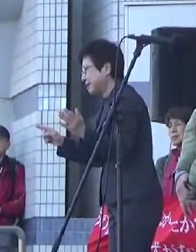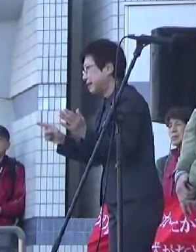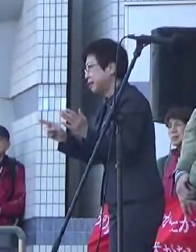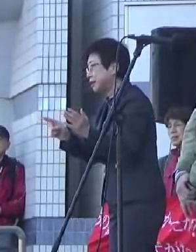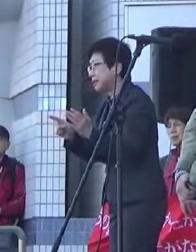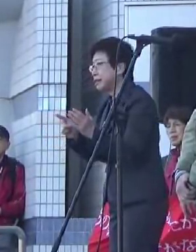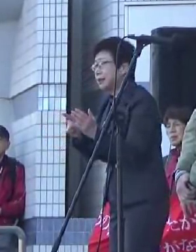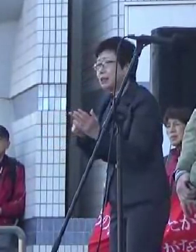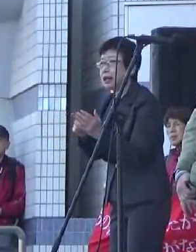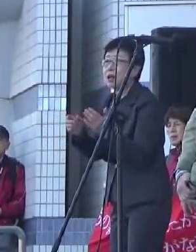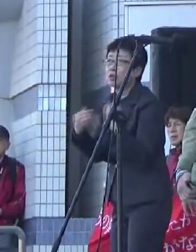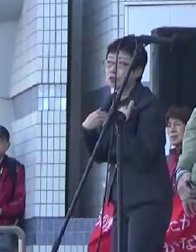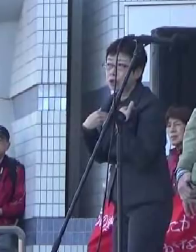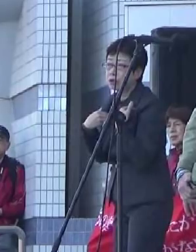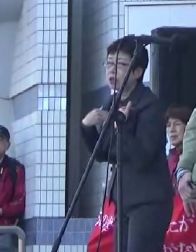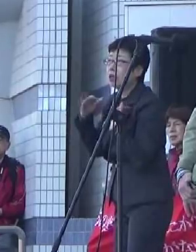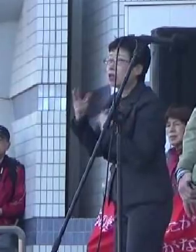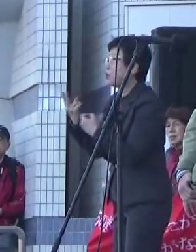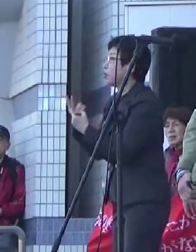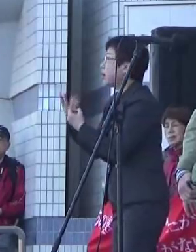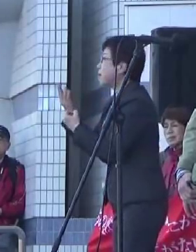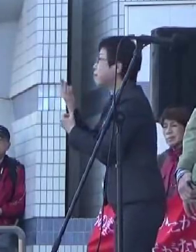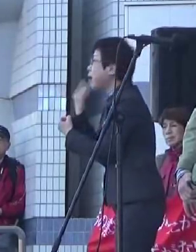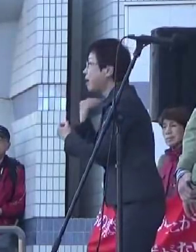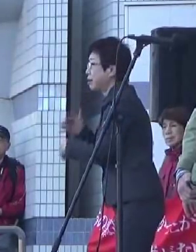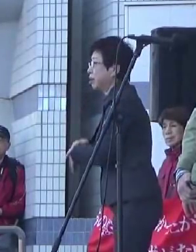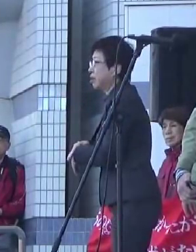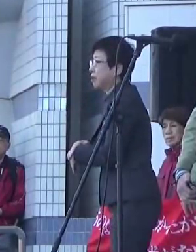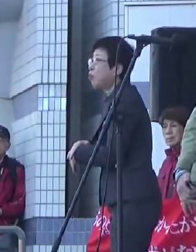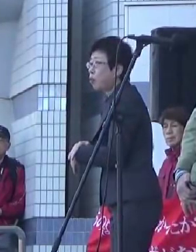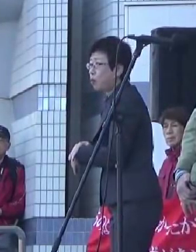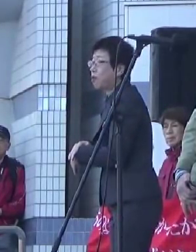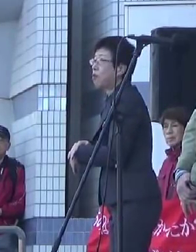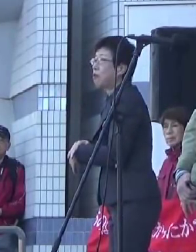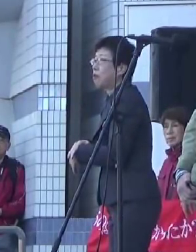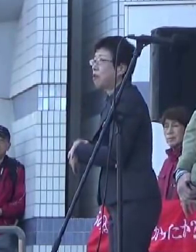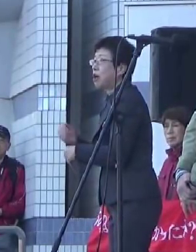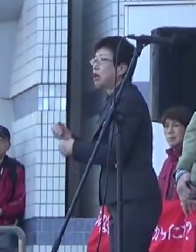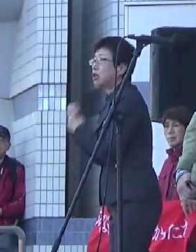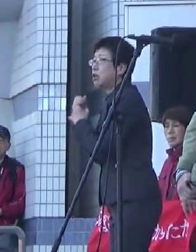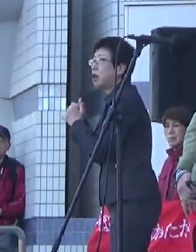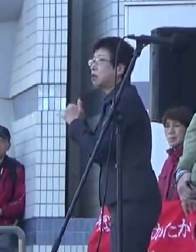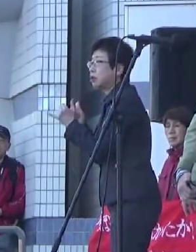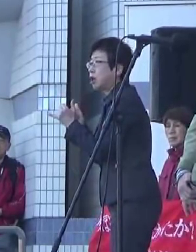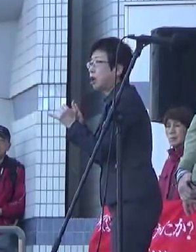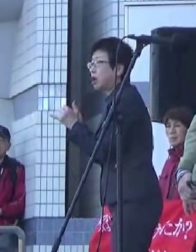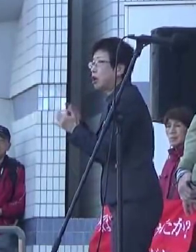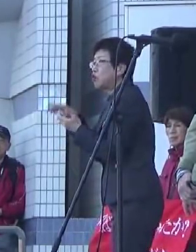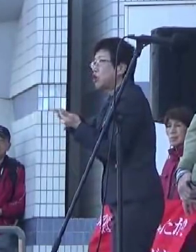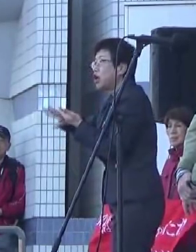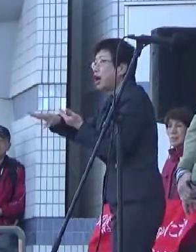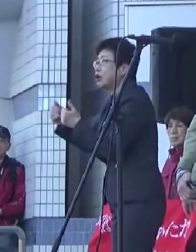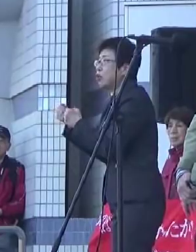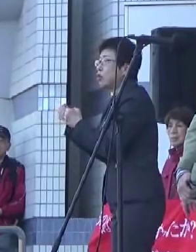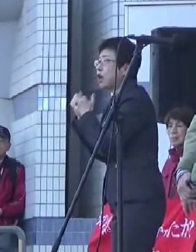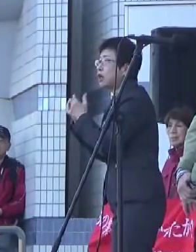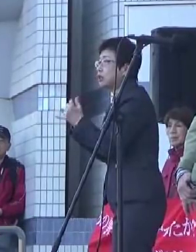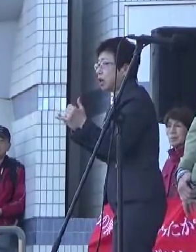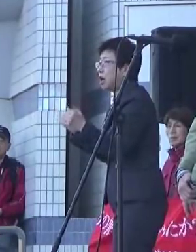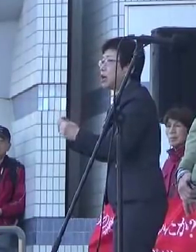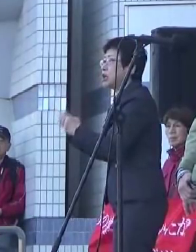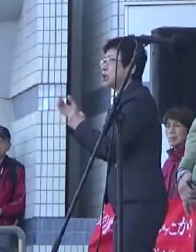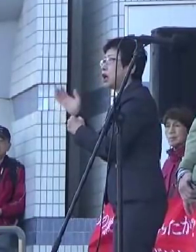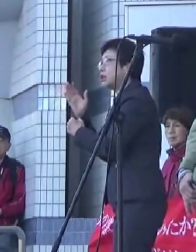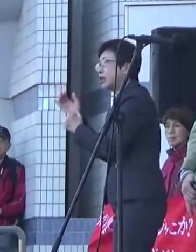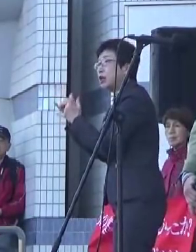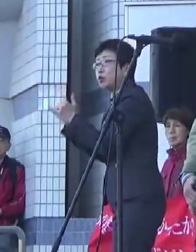に2年前にもう避難者、区域外の避難者、避難しない人たち